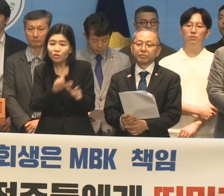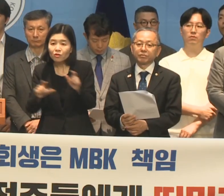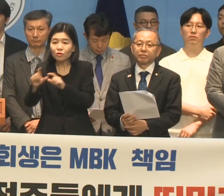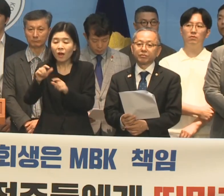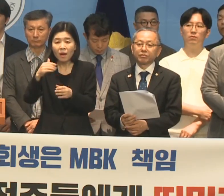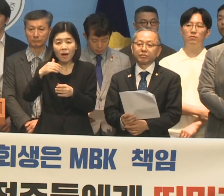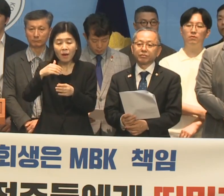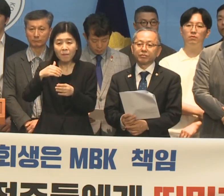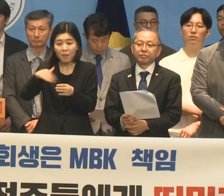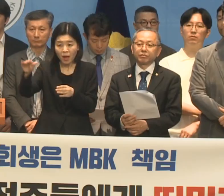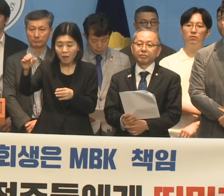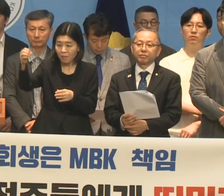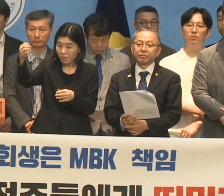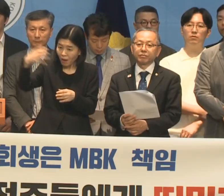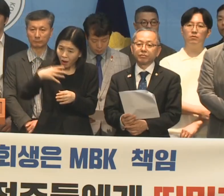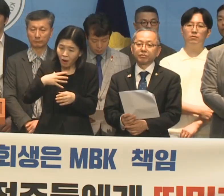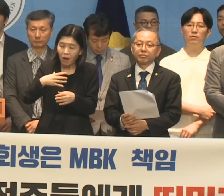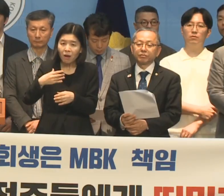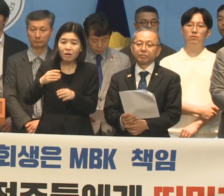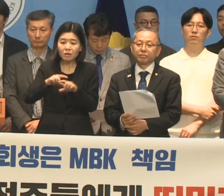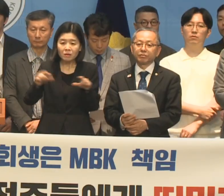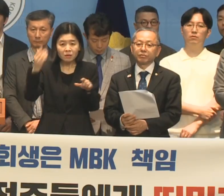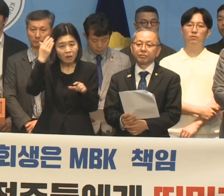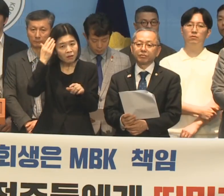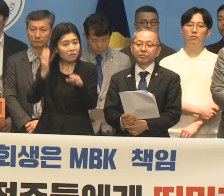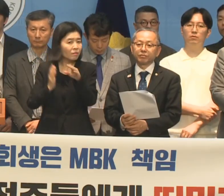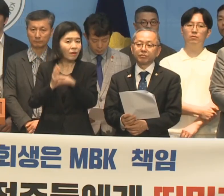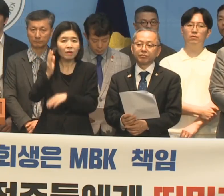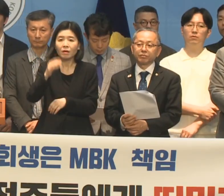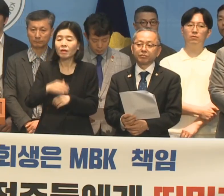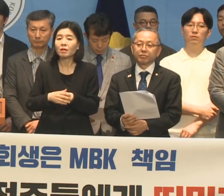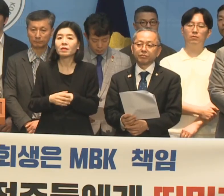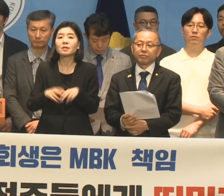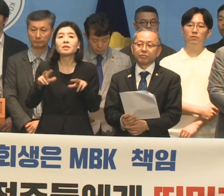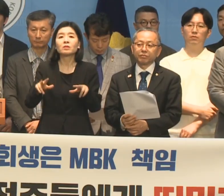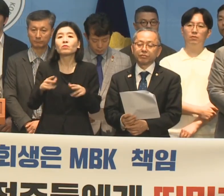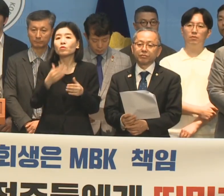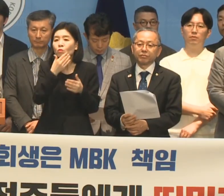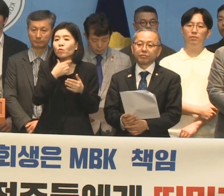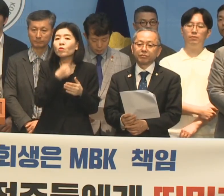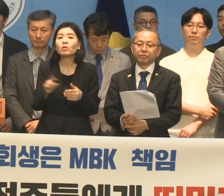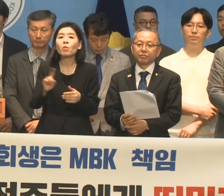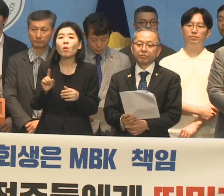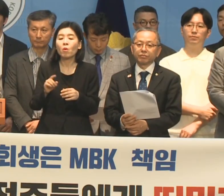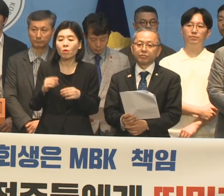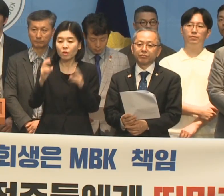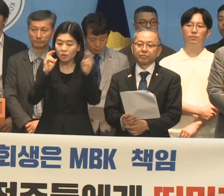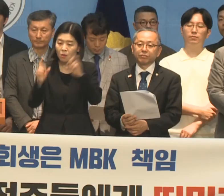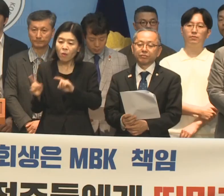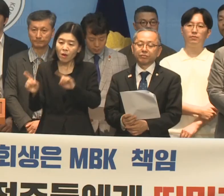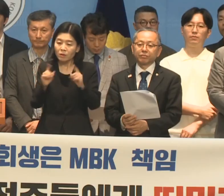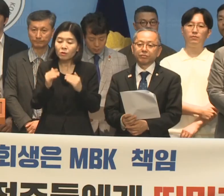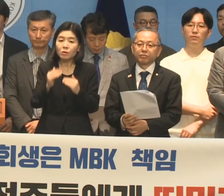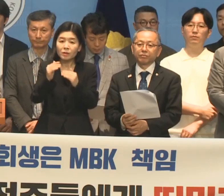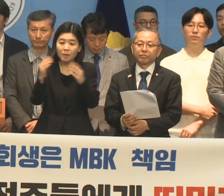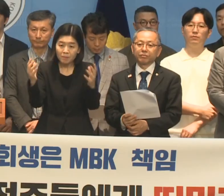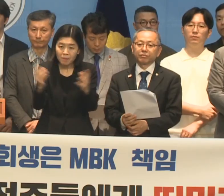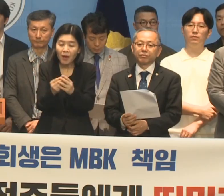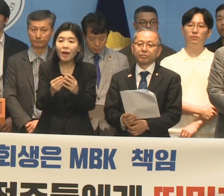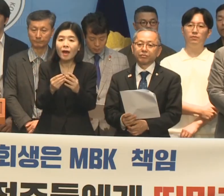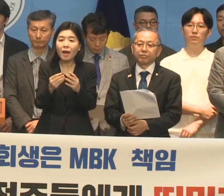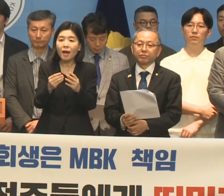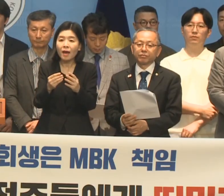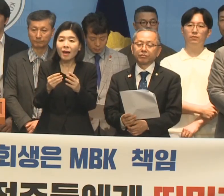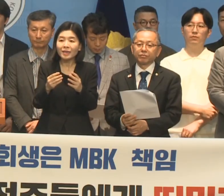벗어나는 내용이 아닐까요? 저희가 원하는 건 회생 절차가 종료되는 시점까지 보증금과 수수료 인상